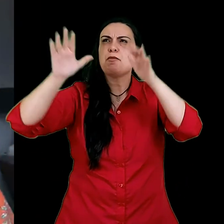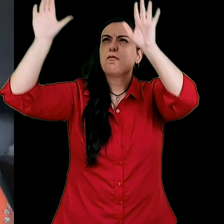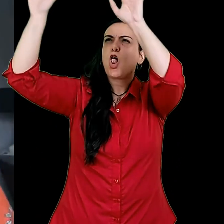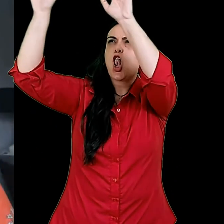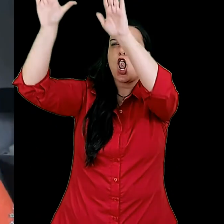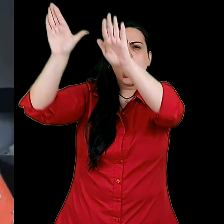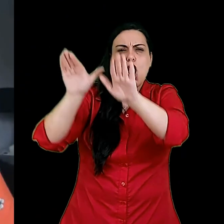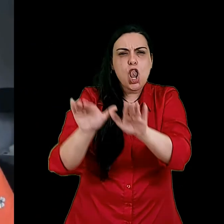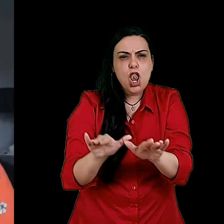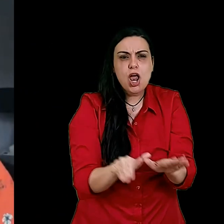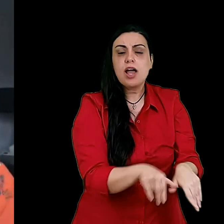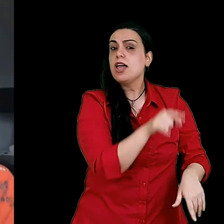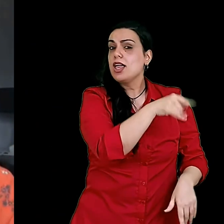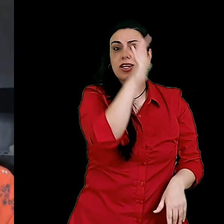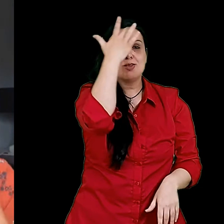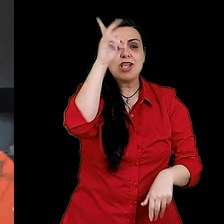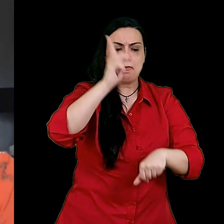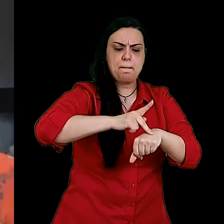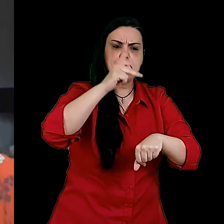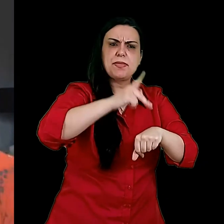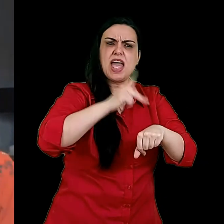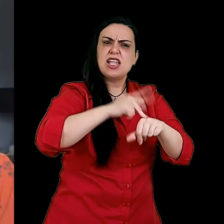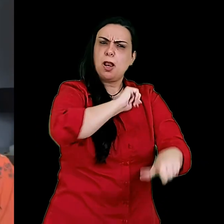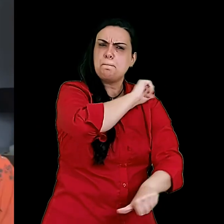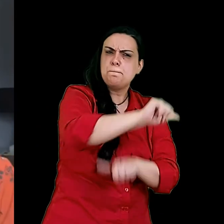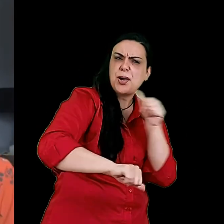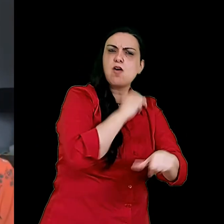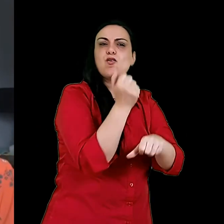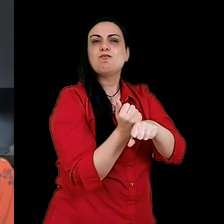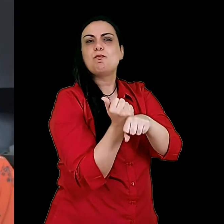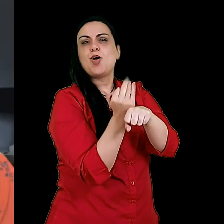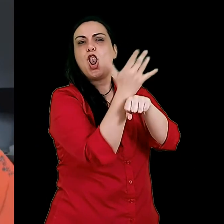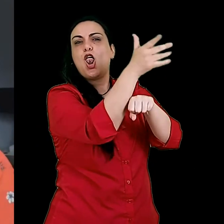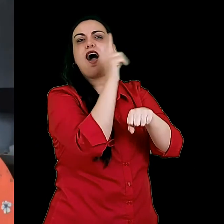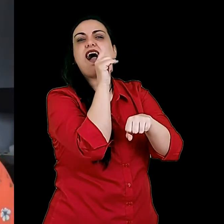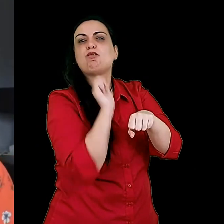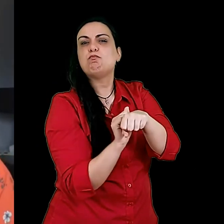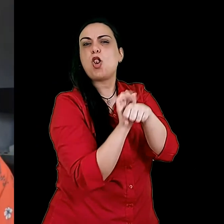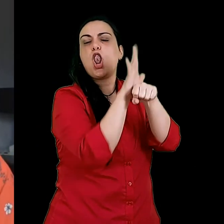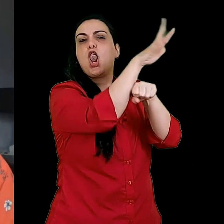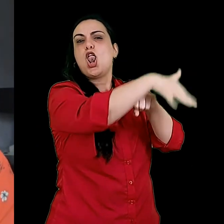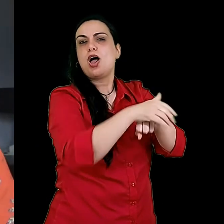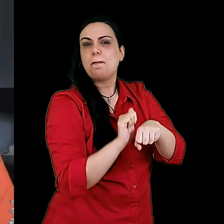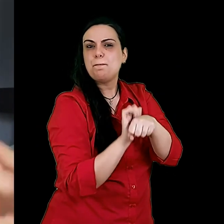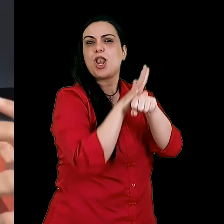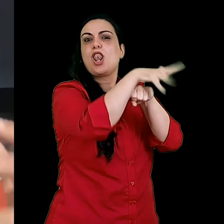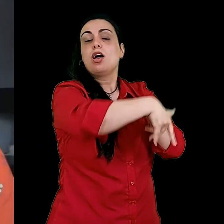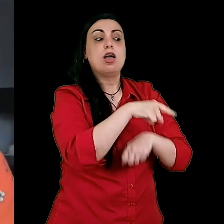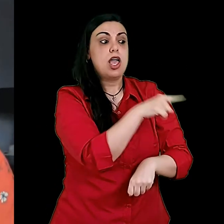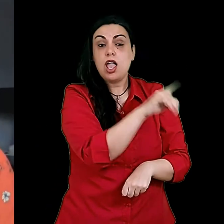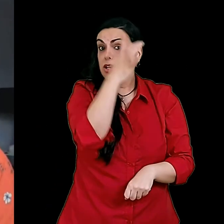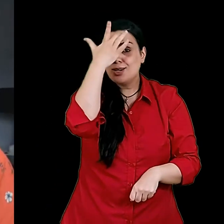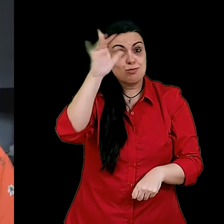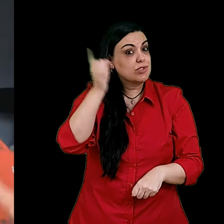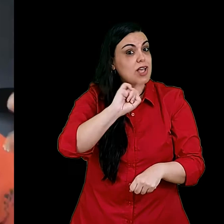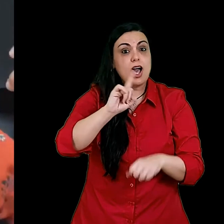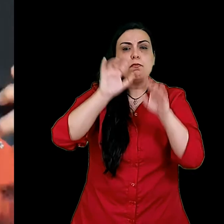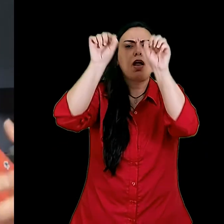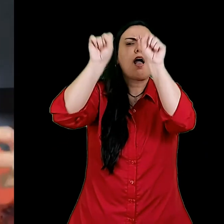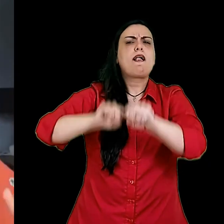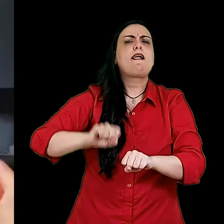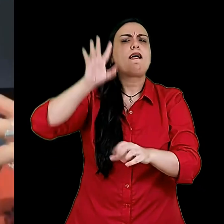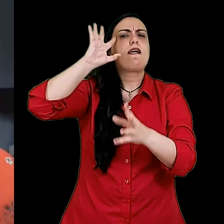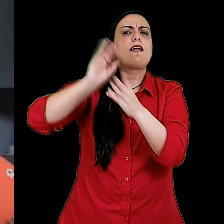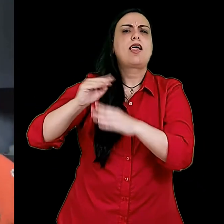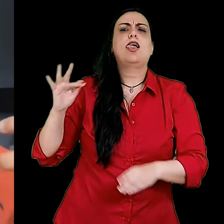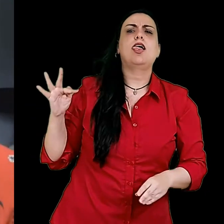do céu, ele ainda não sabia que água ia sair da rocha, ele ainda não sabia de uma série de coisas que ele